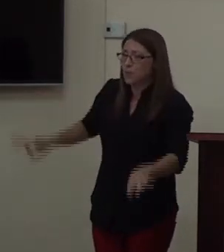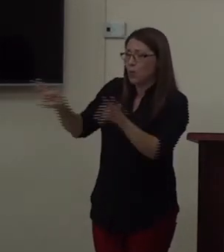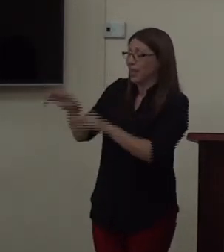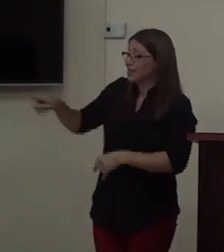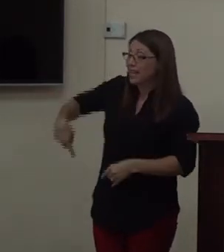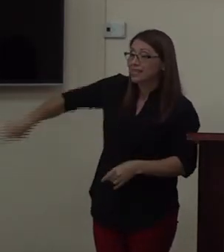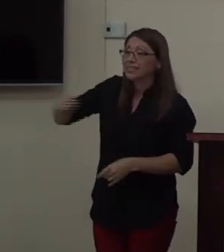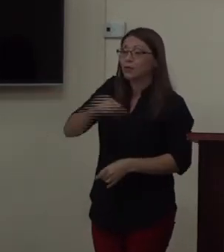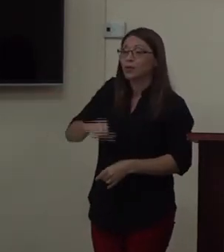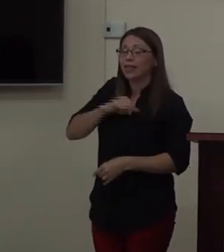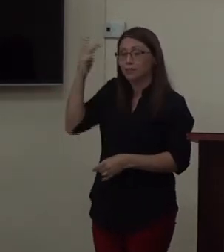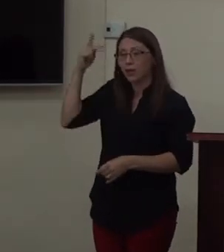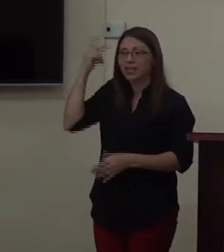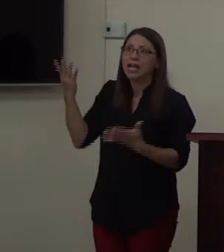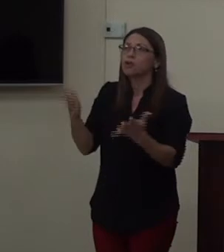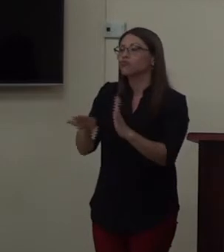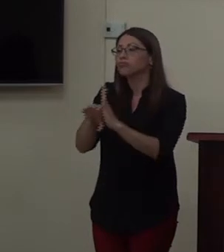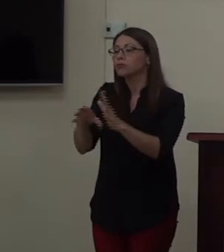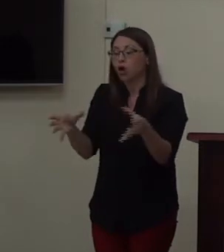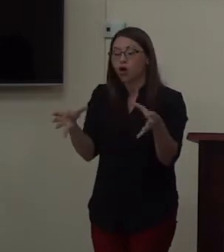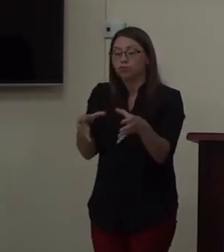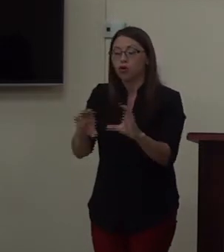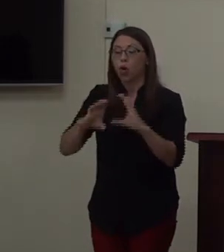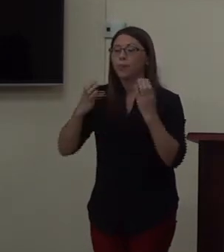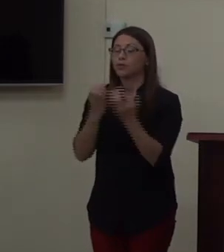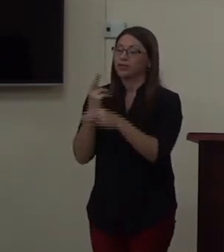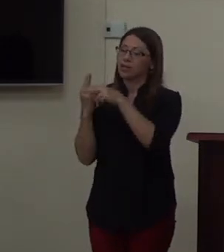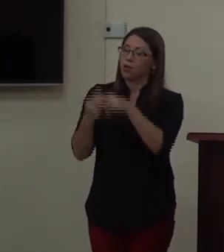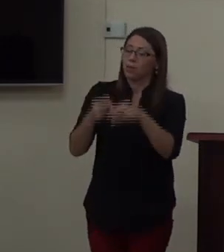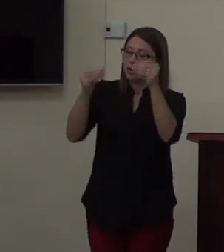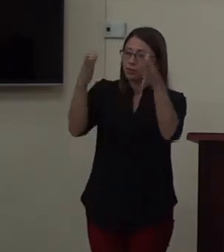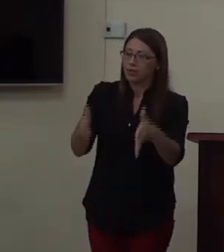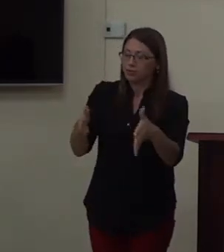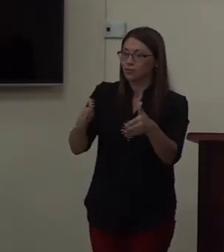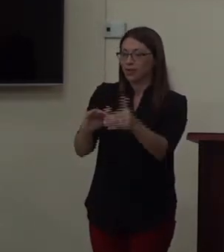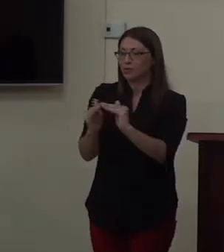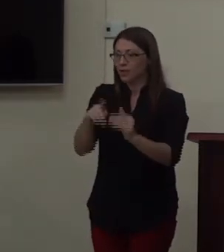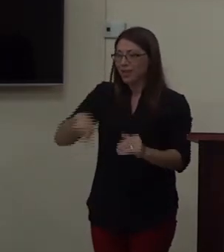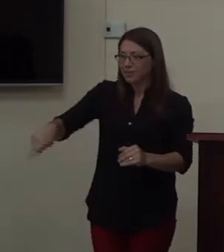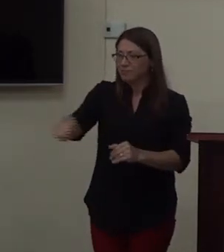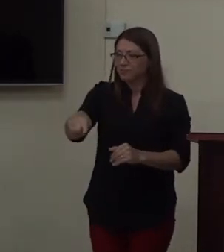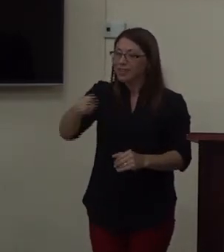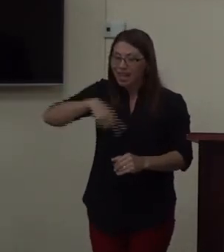autoridades políticas son desde las comisiones que nombran a los maestros en las comunidades, están